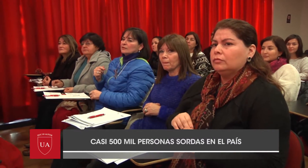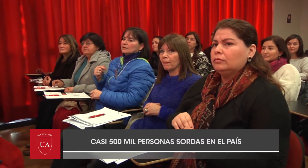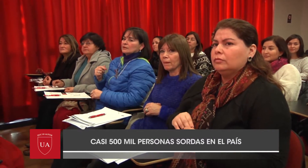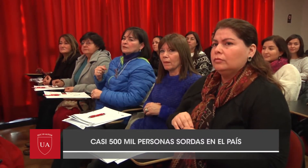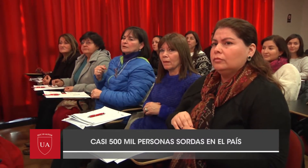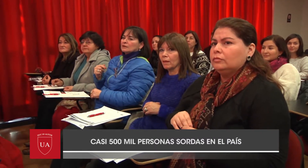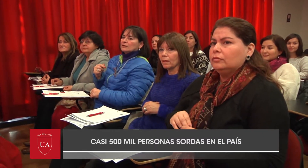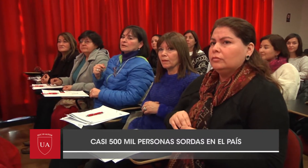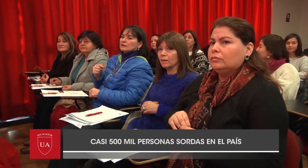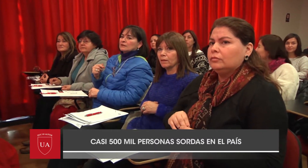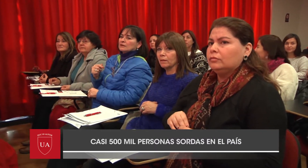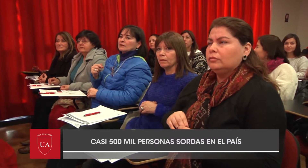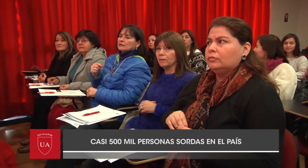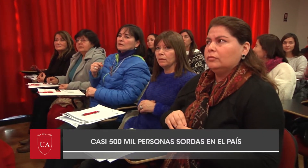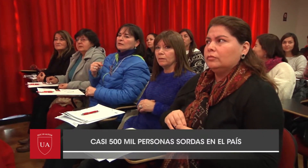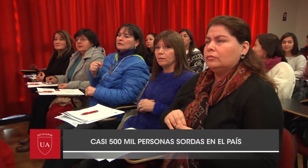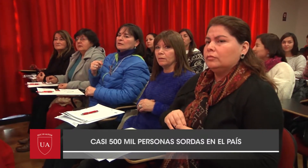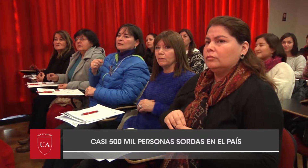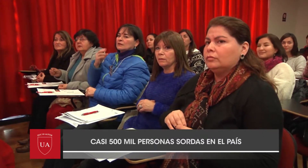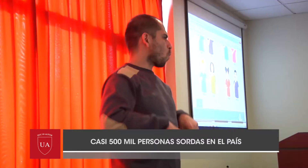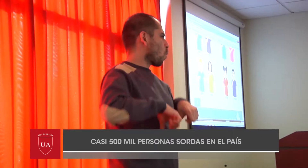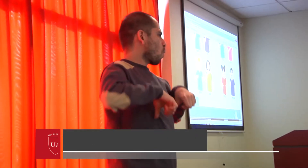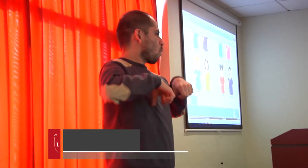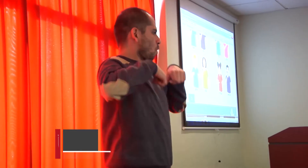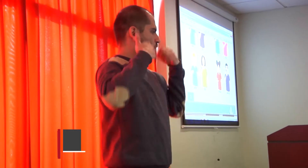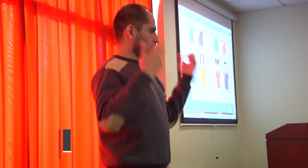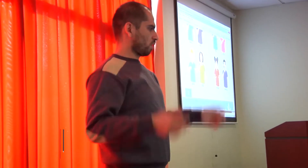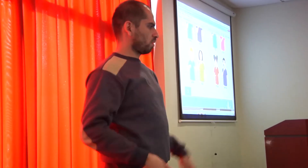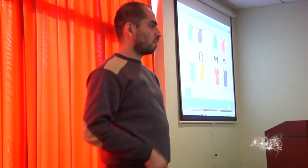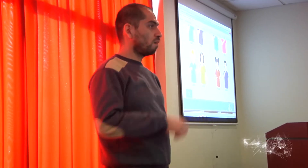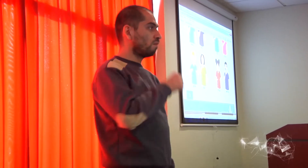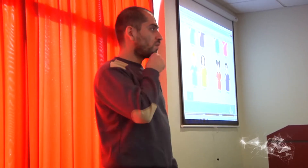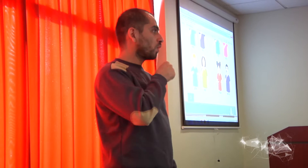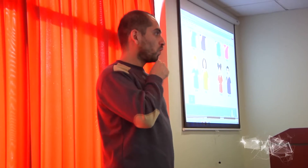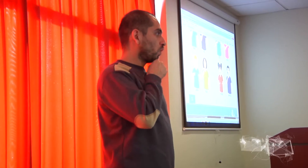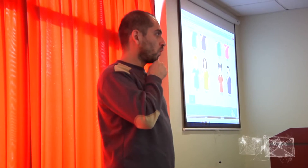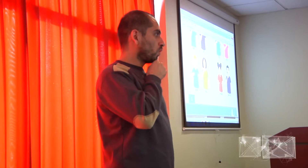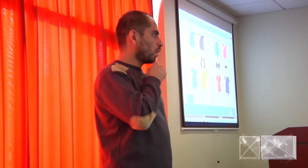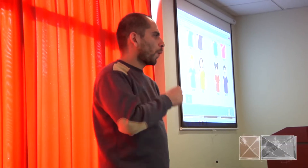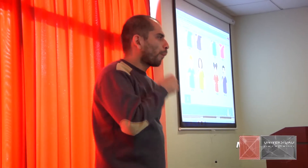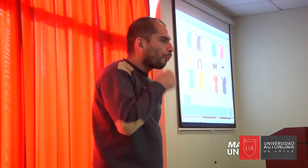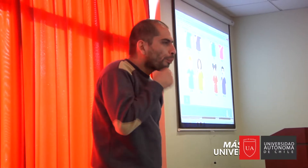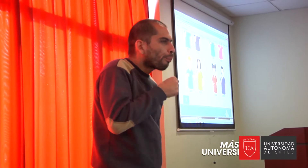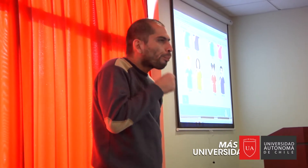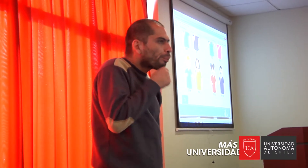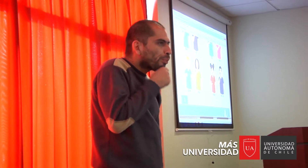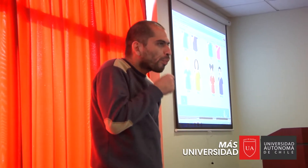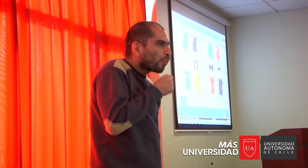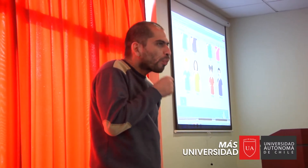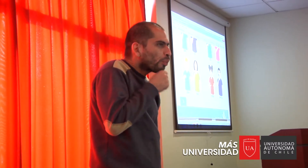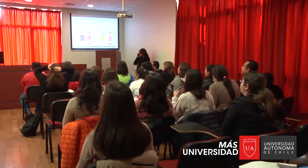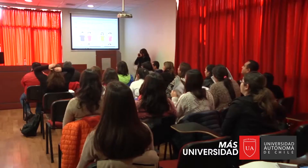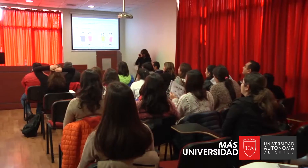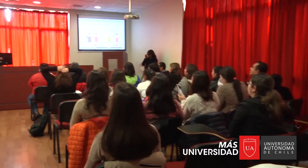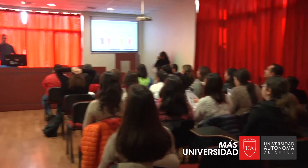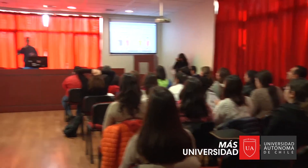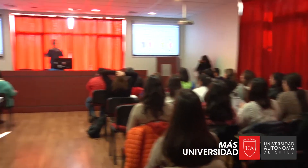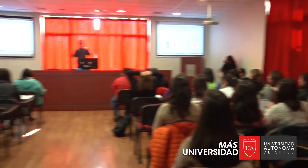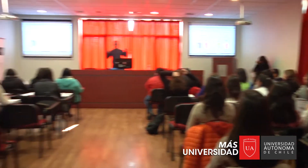en Talca, se dictó para alumnos, egresados y también público interesado en la temática. Las clases fueron dictadas por la Fundación Sordos de Chile y